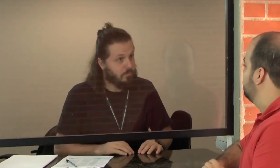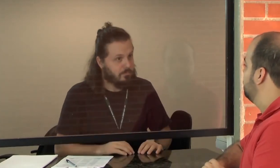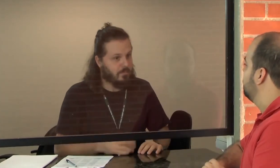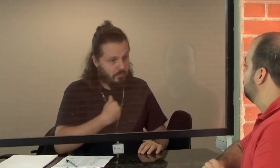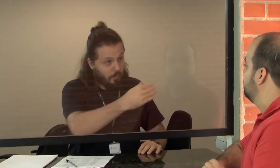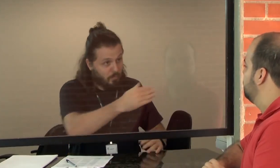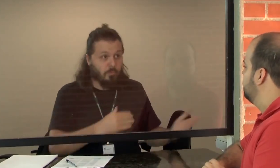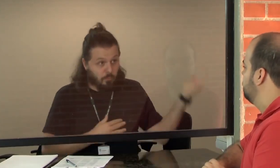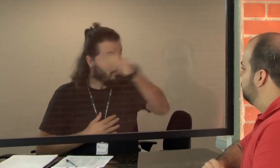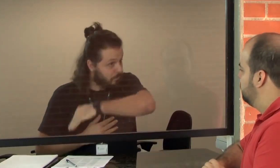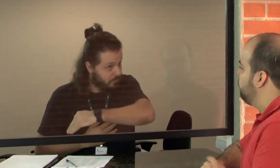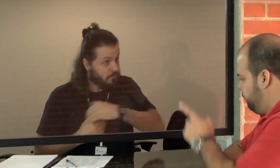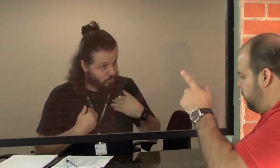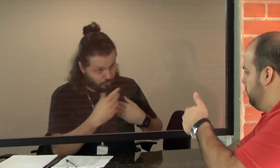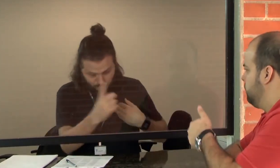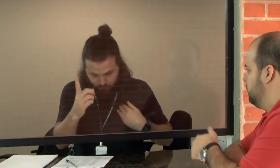bem. Vamos? Vamos lá.